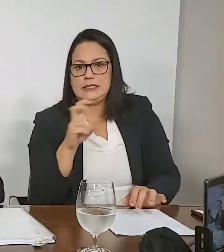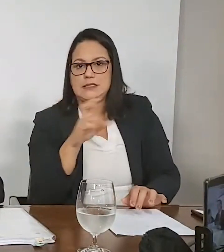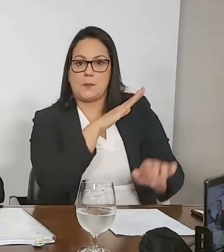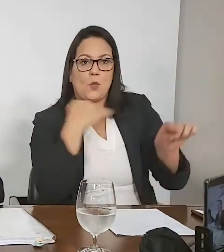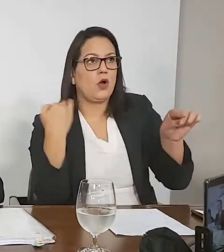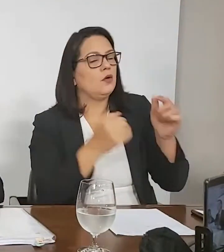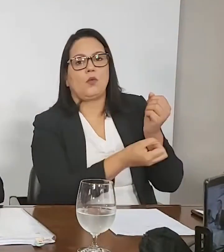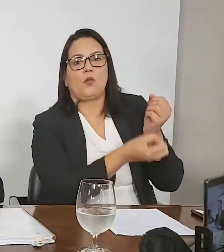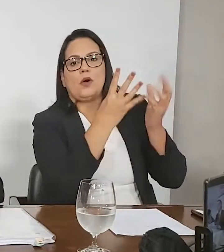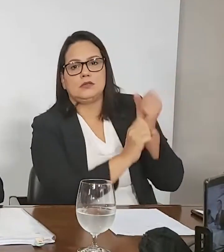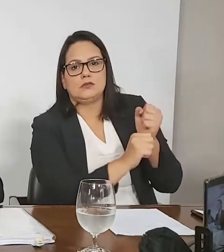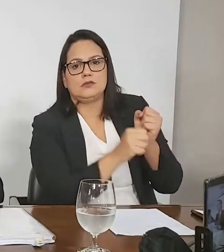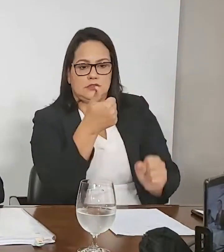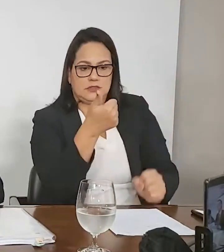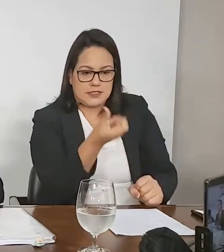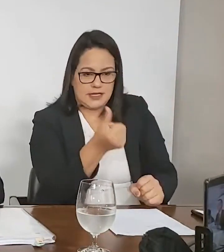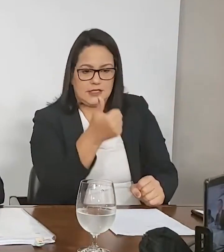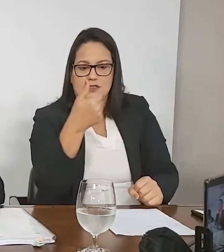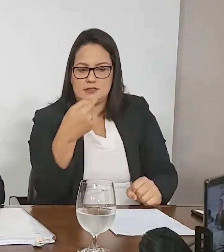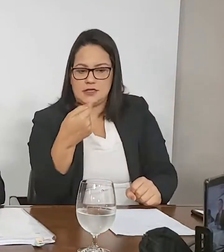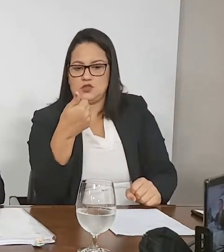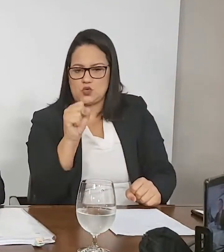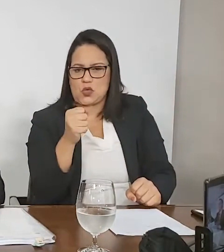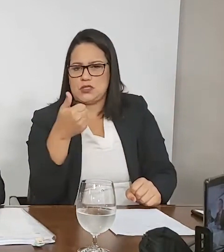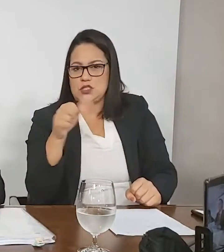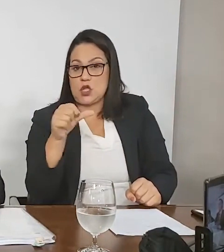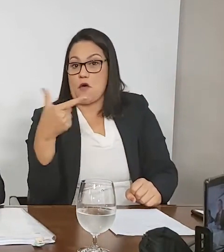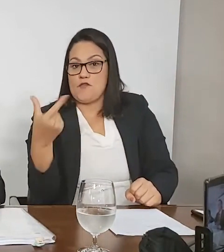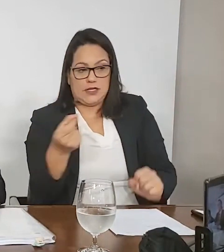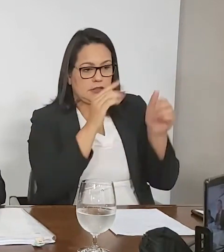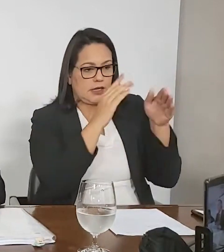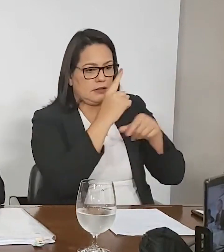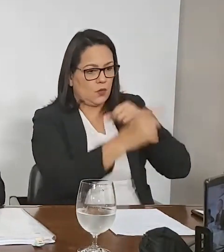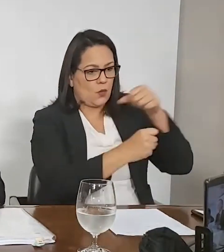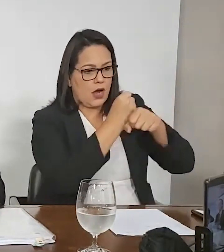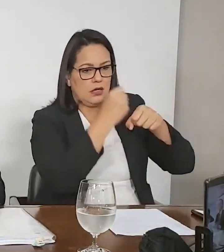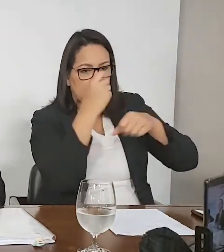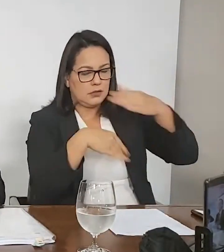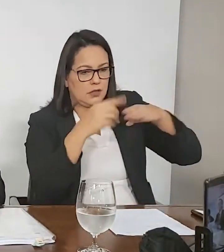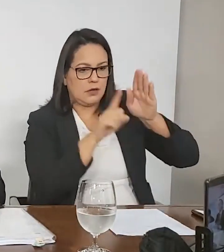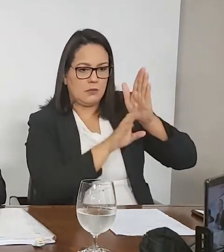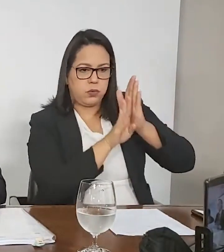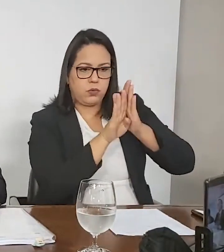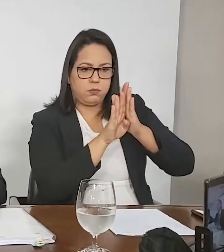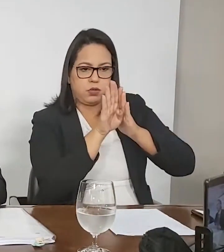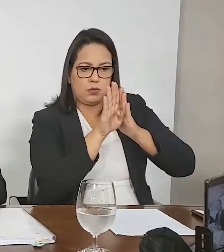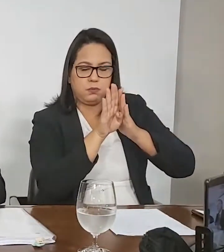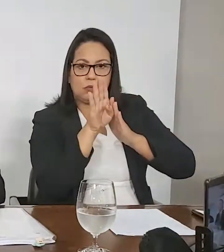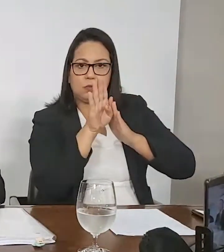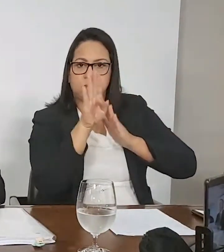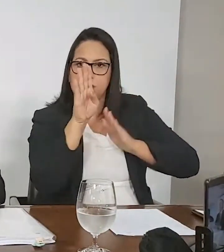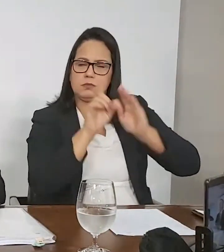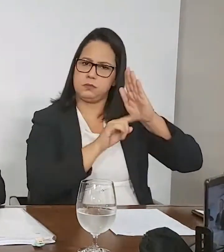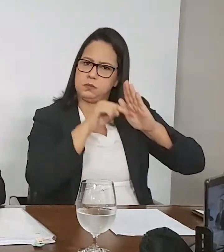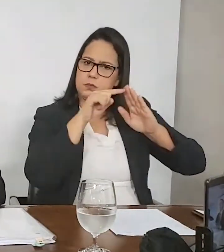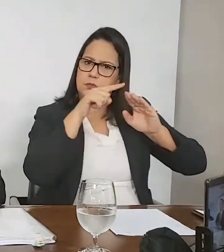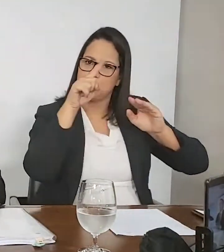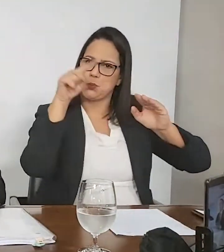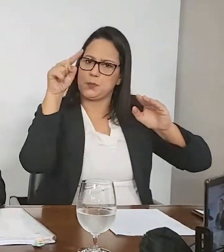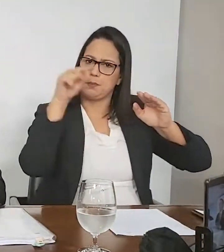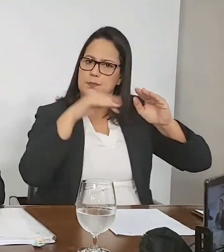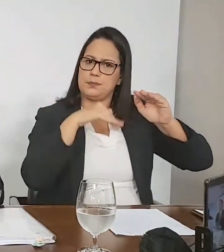16, 17, 18, 19 e 20, ano a ano há um crescente. Esse número é crescente, esse número de